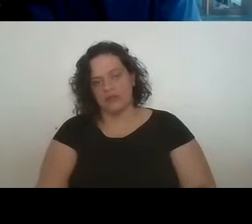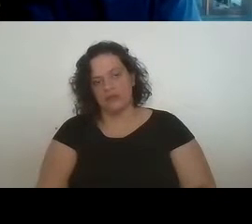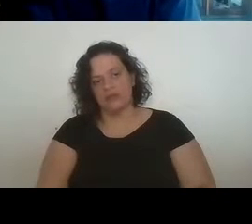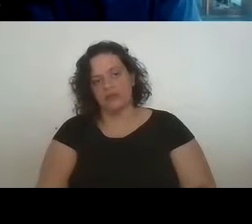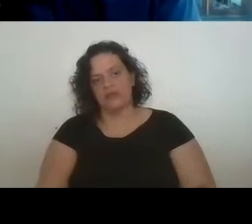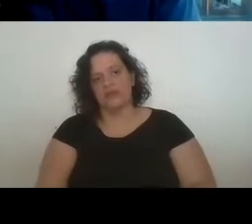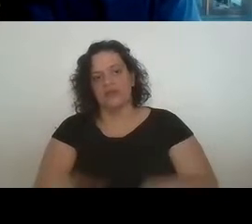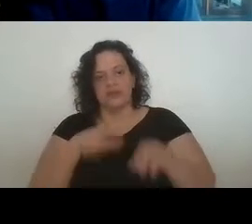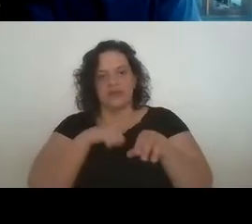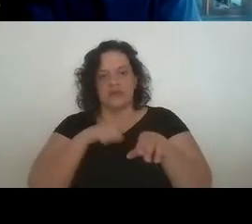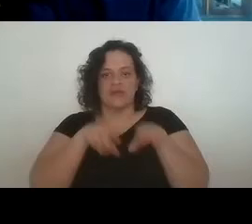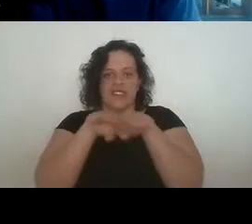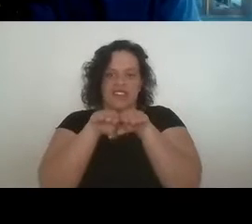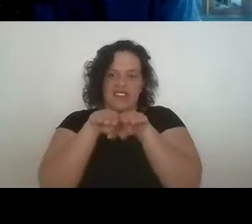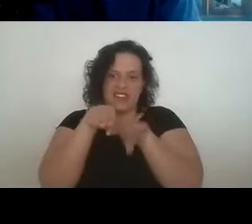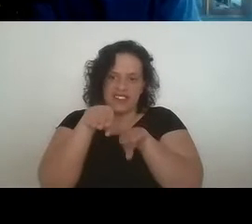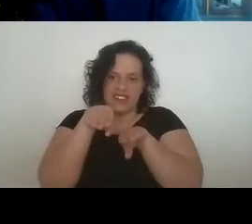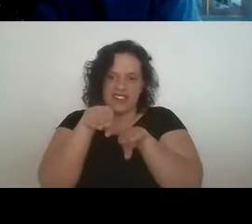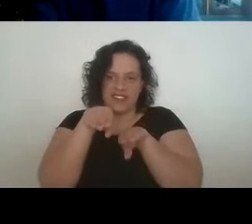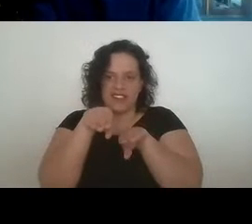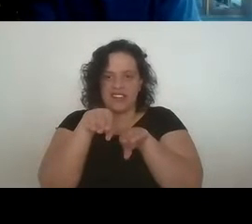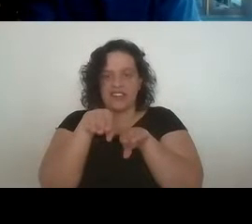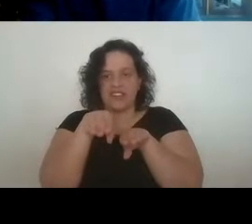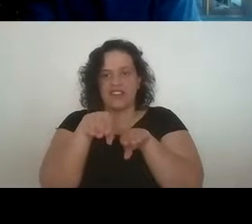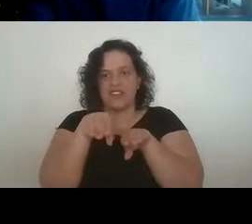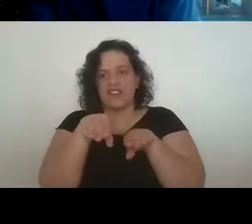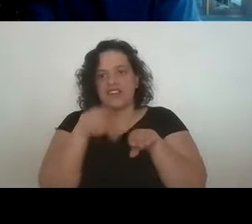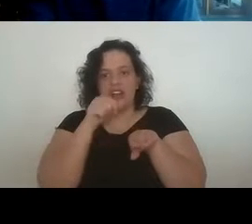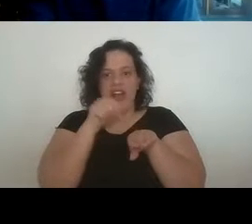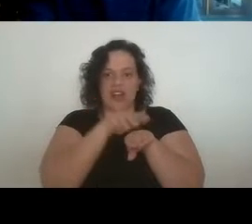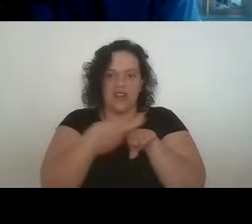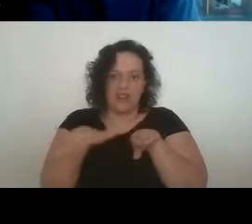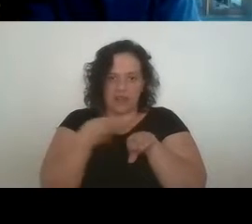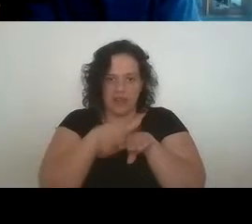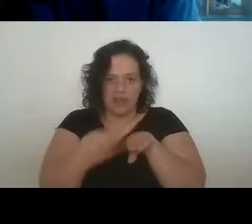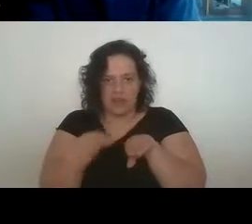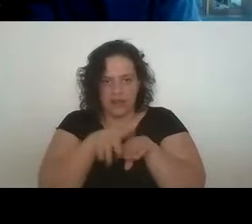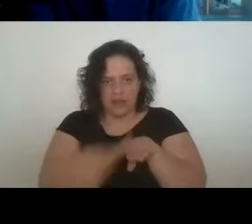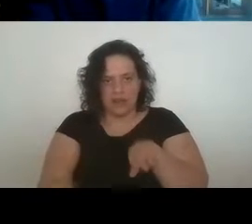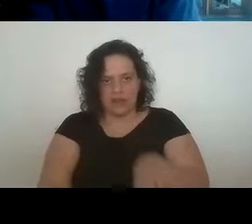rebaixo nesse espaço de chegada de água. Elisa, indica para mim, por favor.